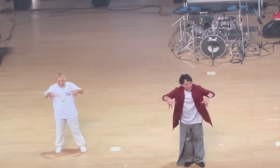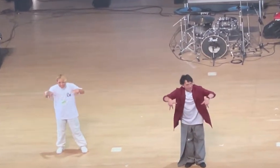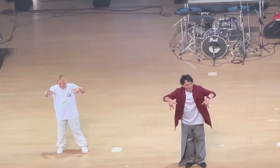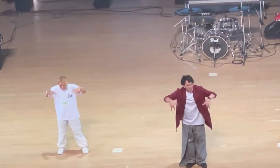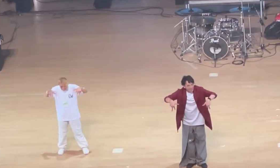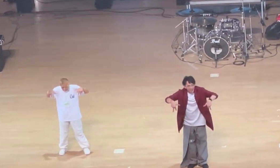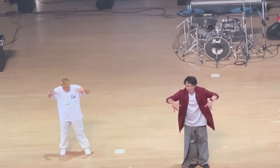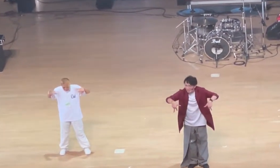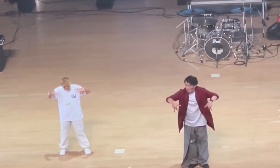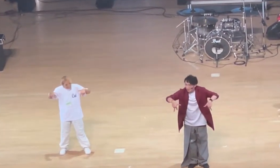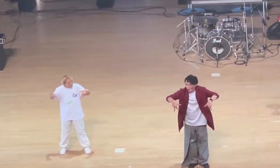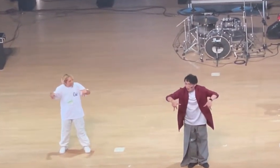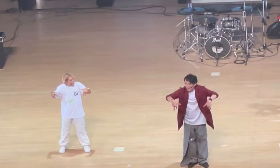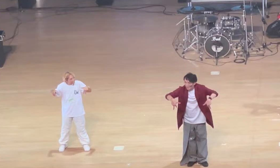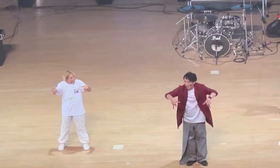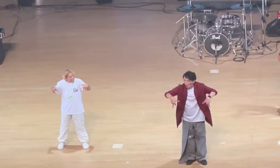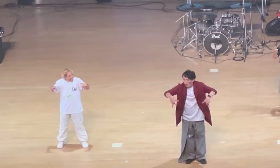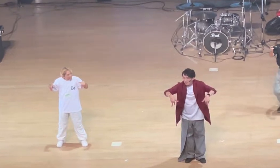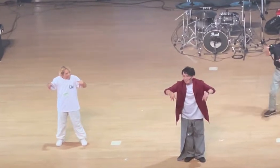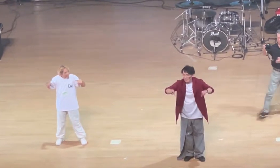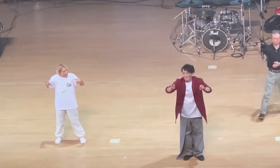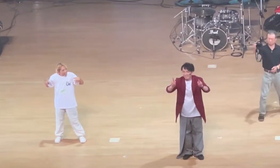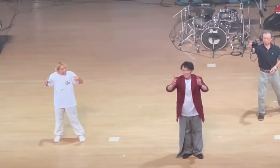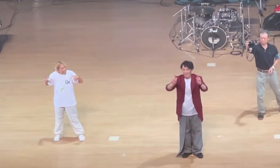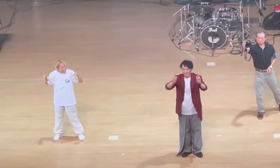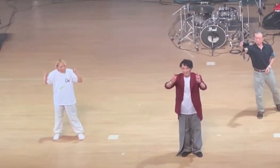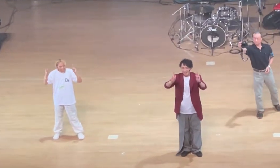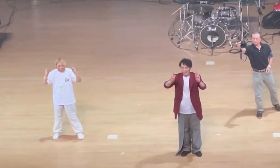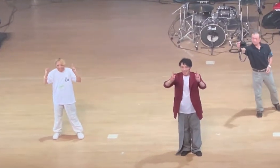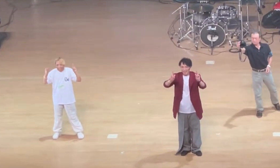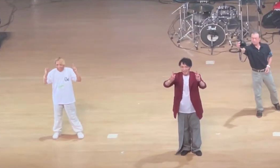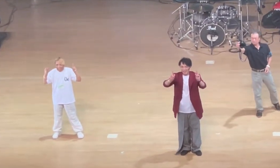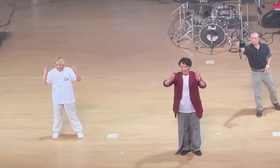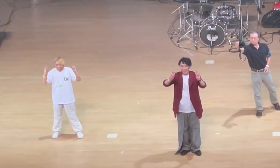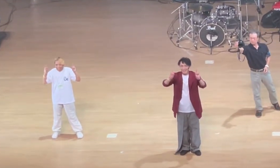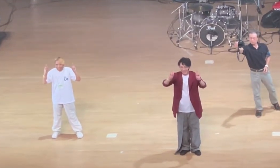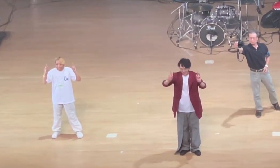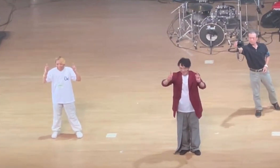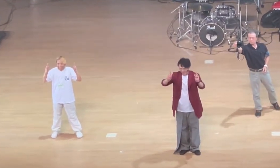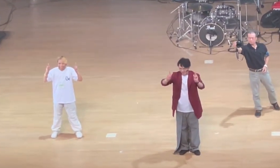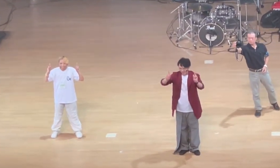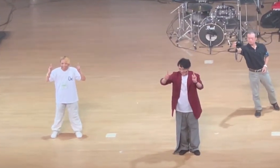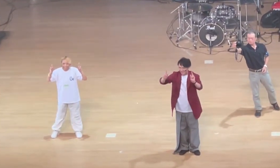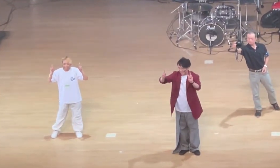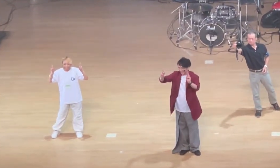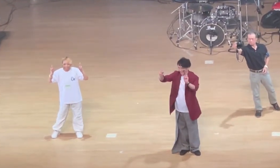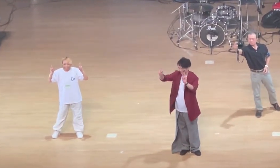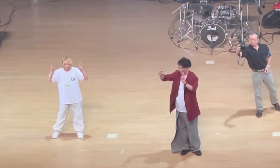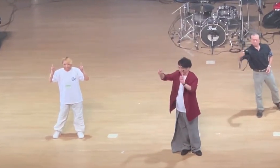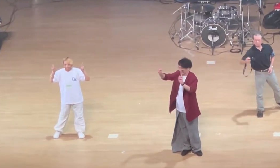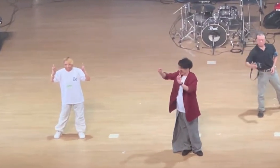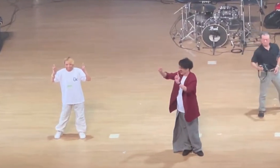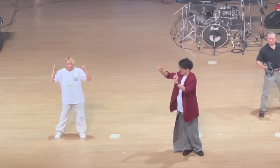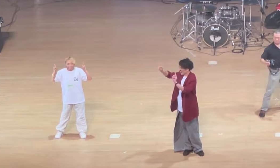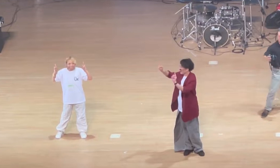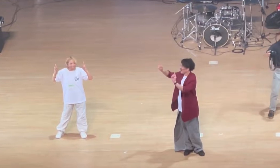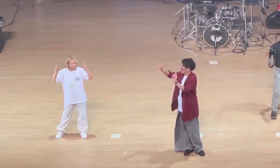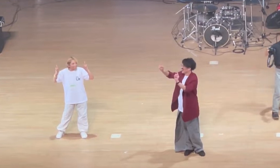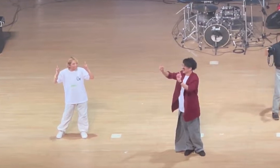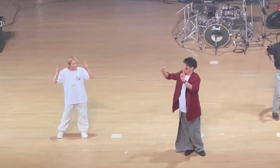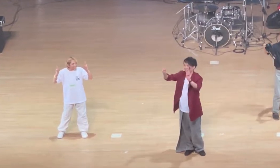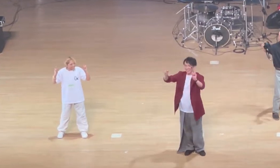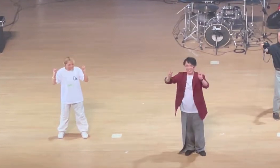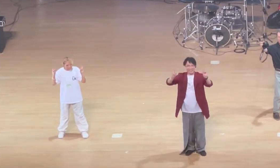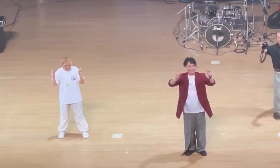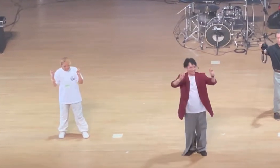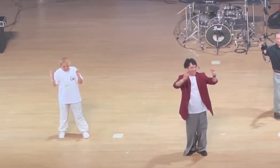ください。中指のお腹を僕入れてください。せ。せですよ。そうそうそうそうそうそうそうそうそう。あー、